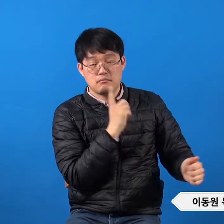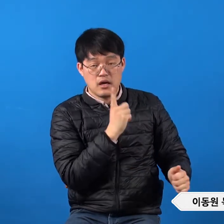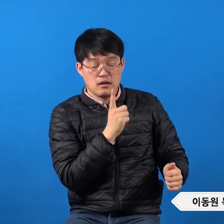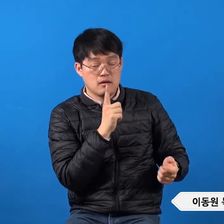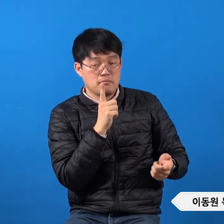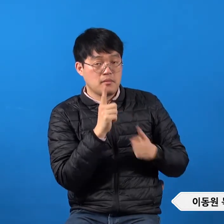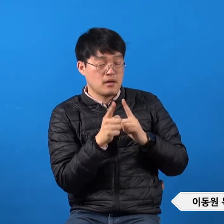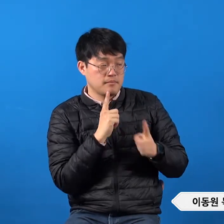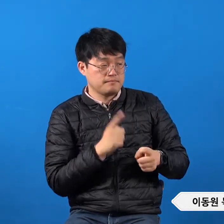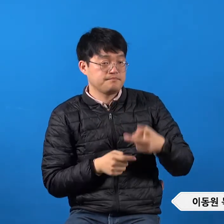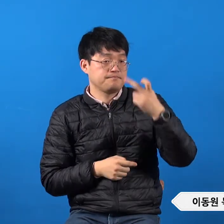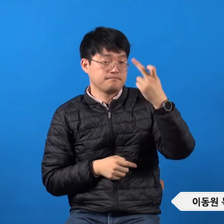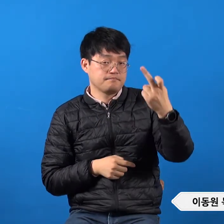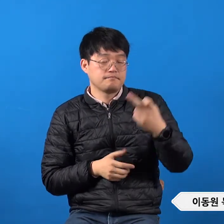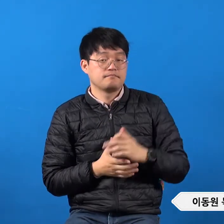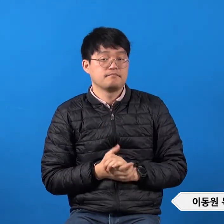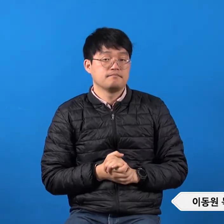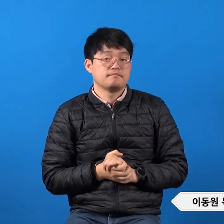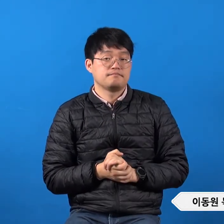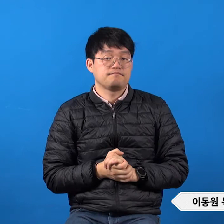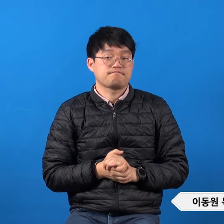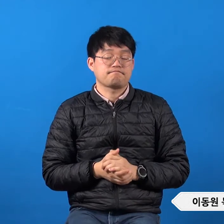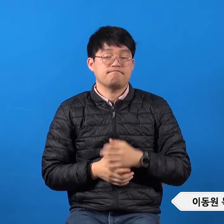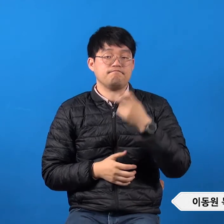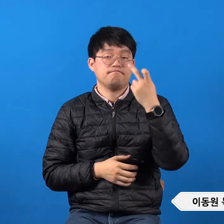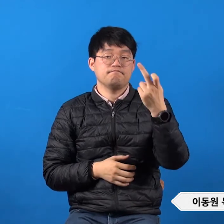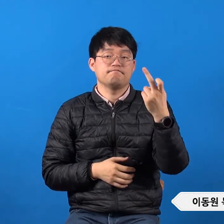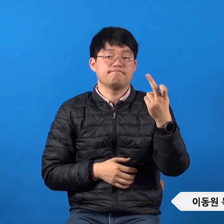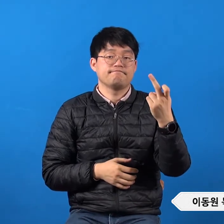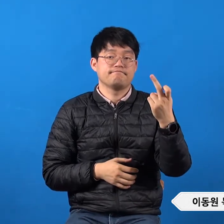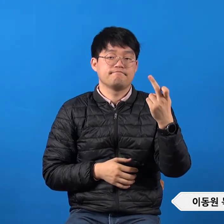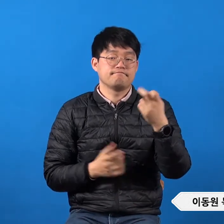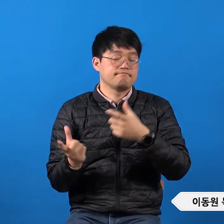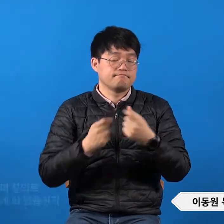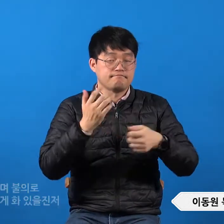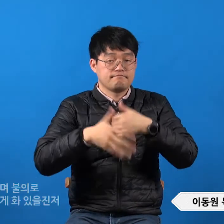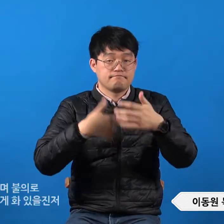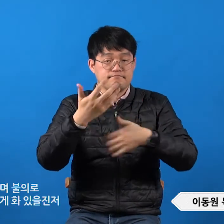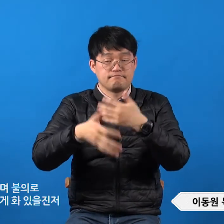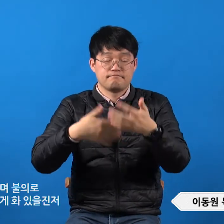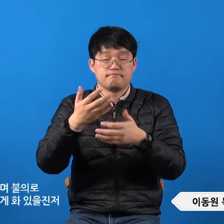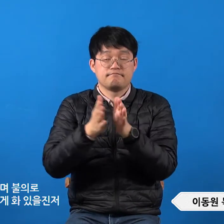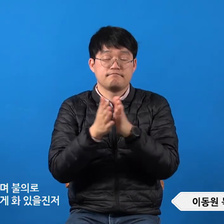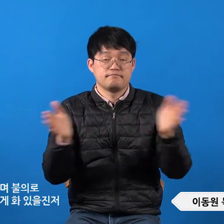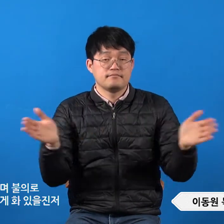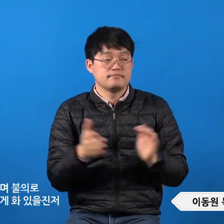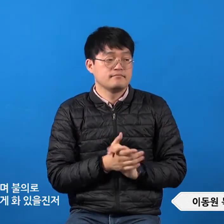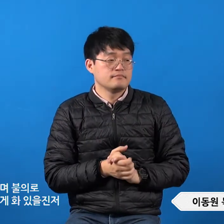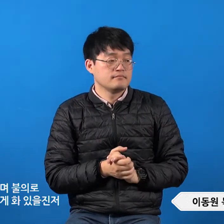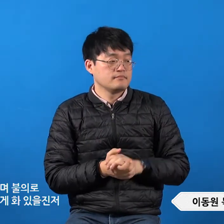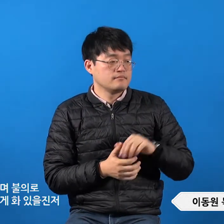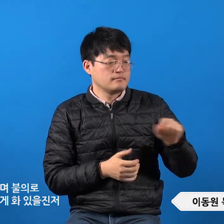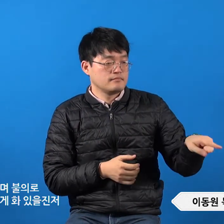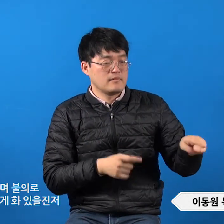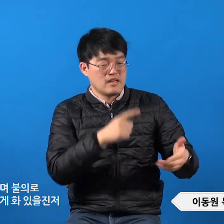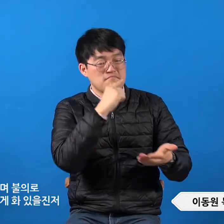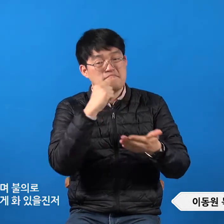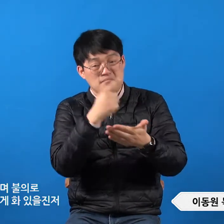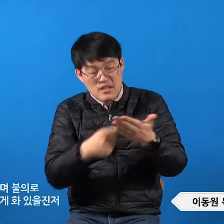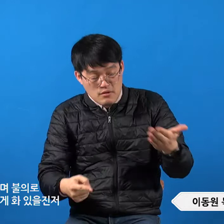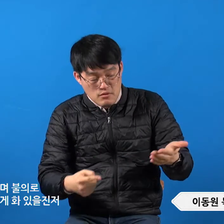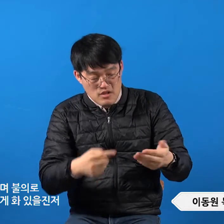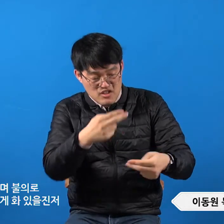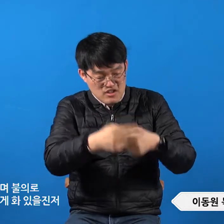진노를 하나님이 말씀하십니다. 12절, 자, 본문이 시작되는 12절을 같이 읽겠습니다. 한 번 더 시작.